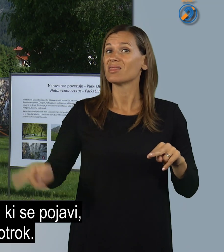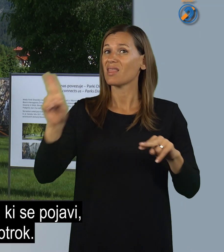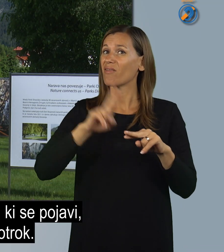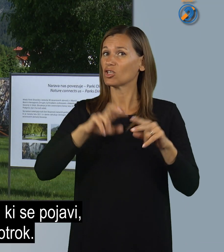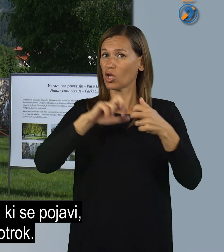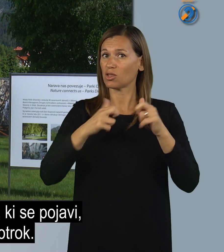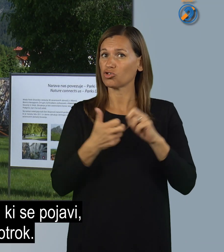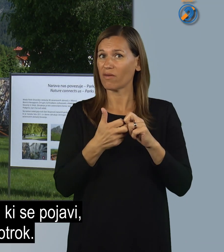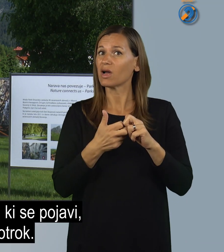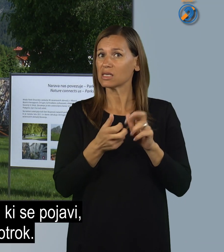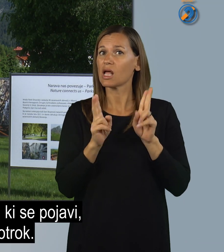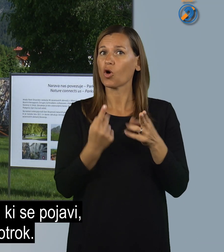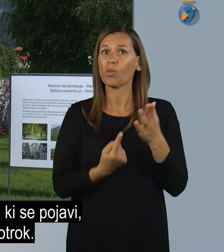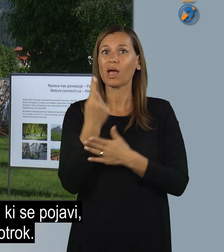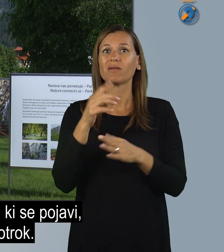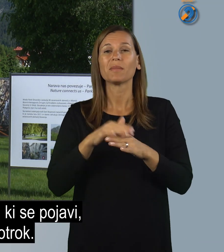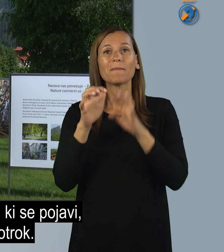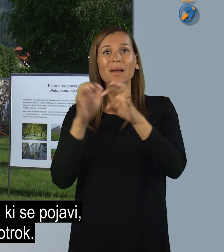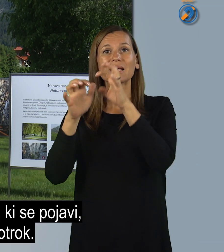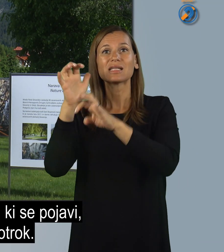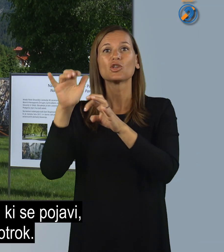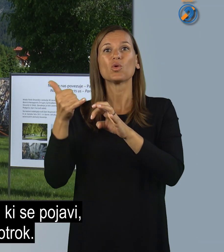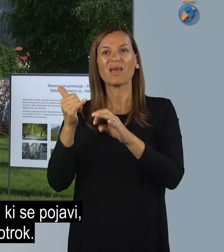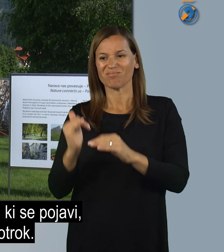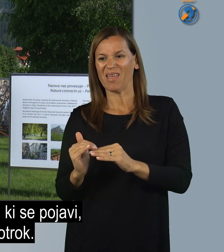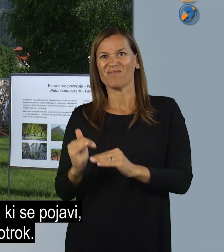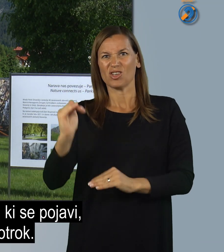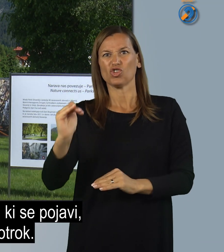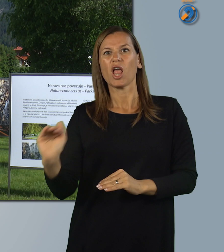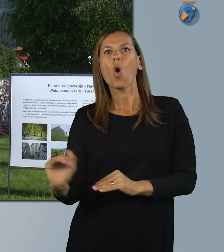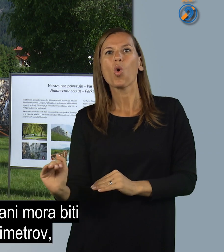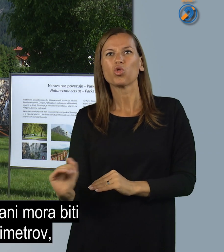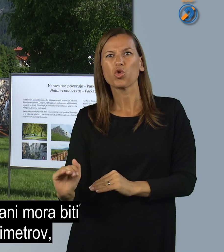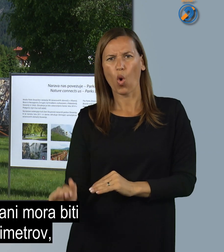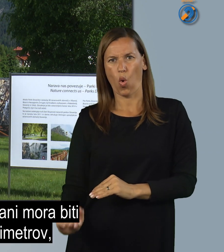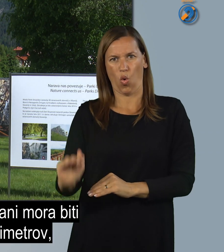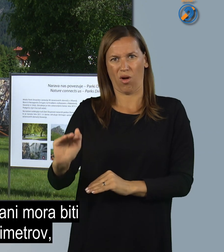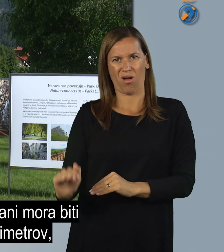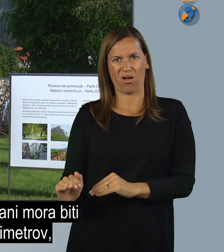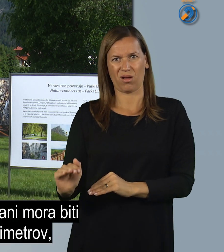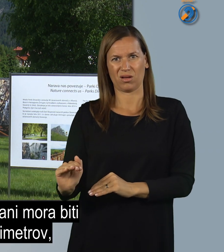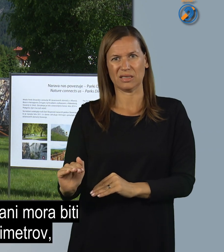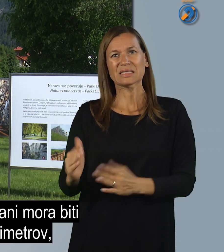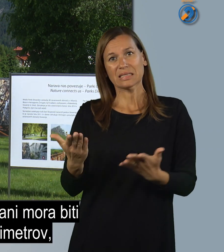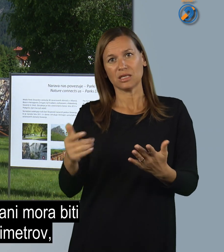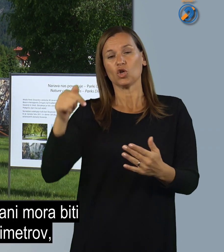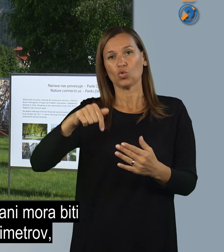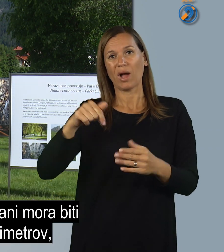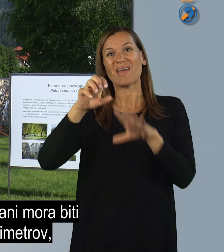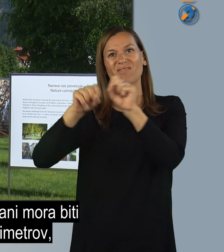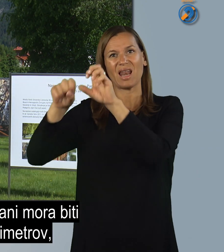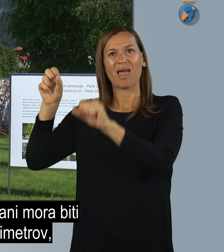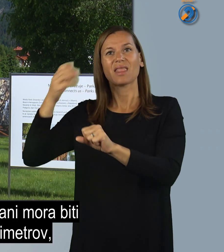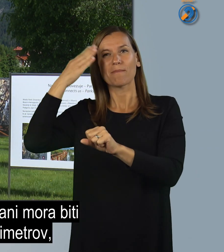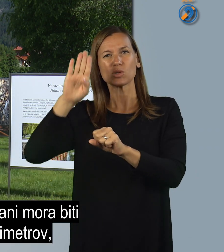največja težava, ki se pojavi lahko pri plezanju, je ta višina otrok. In mora biti tukaj recimo za Ferratov Mojster nekje